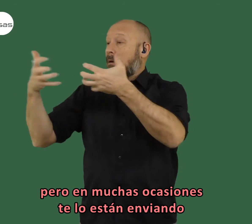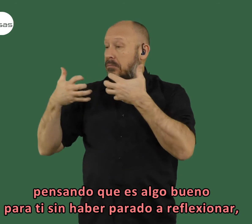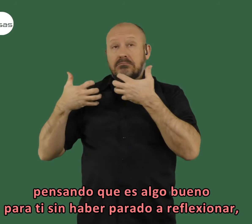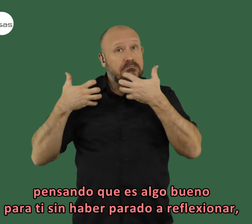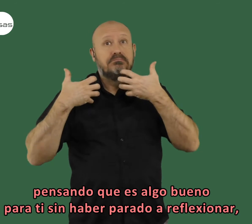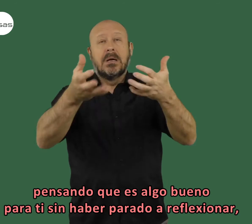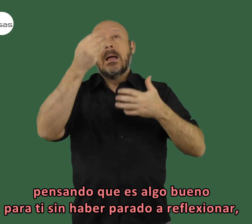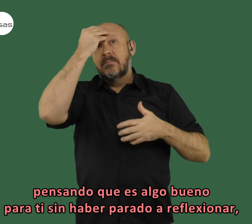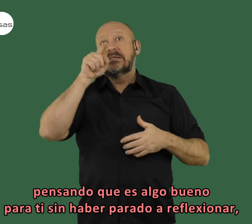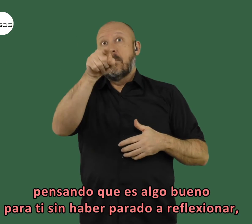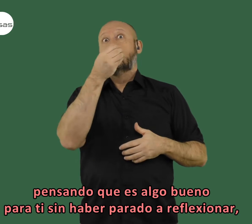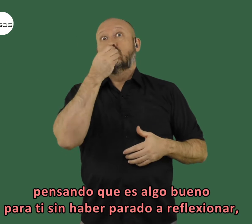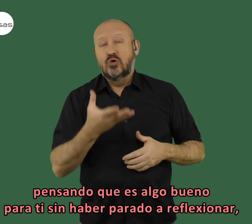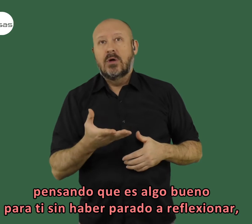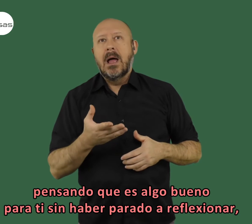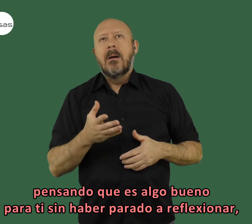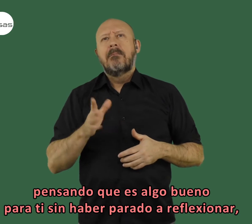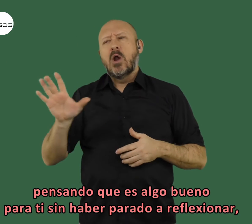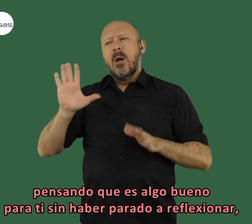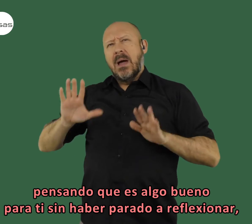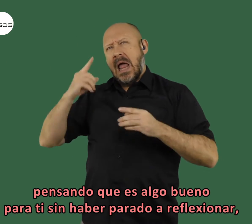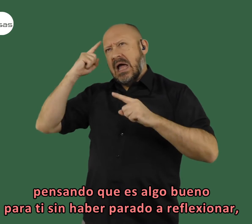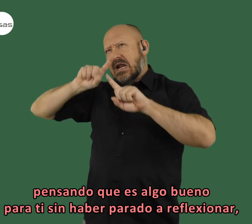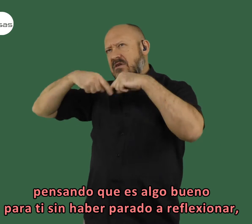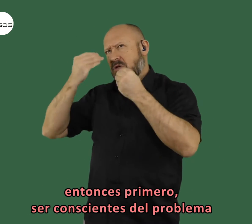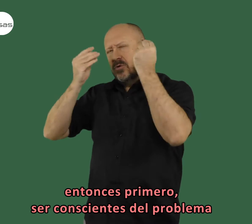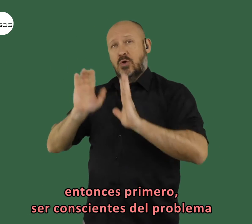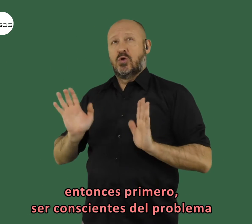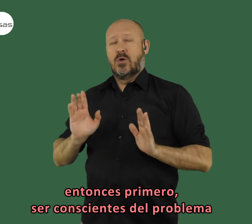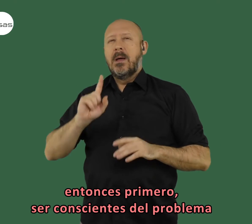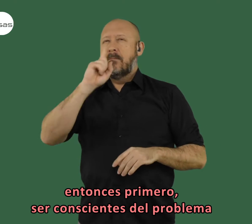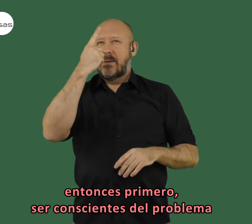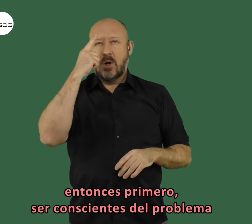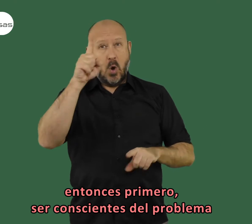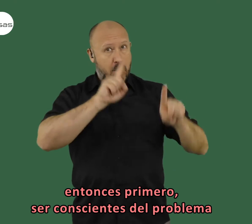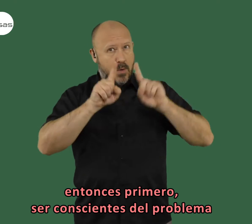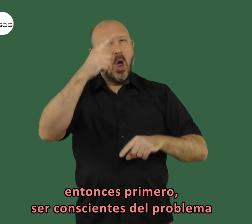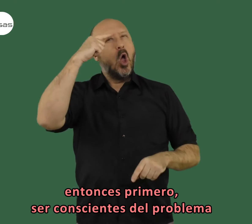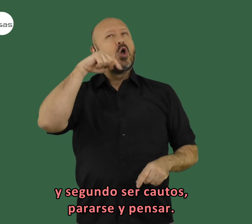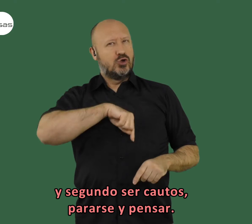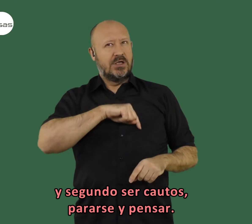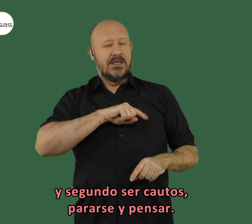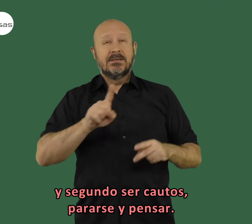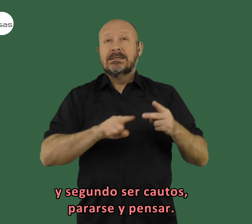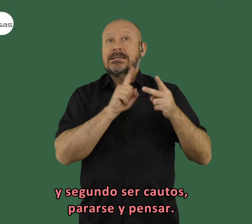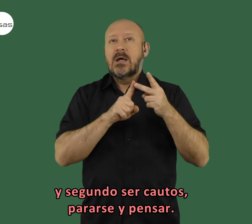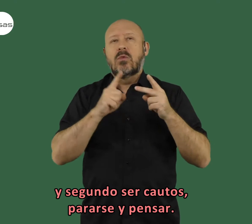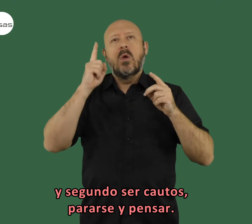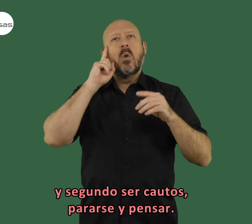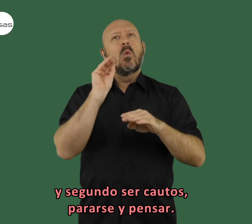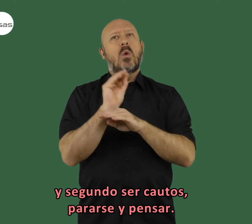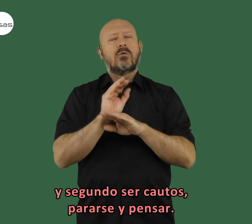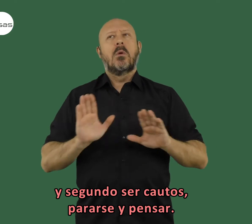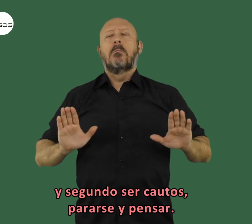enviando pensando que es algo bueno para ti sin haber parado a reflexionar. Entonces, primero, ser conscientes del problema y segundo,